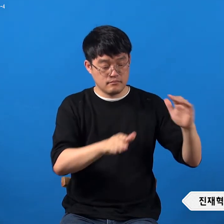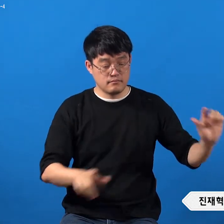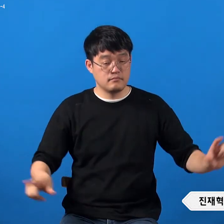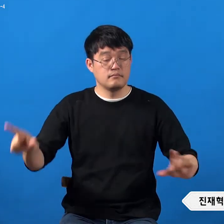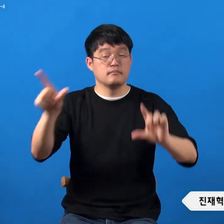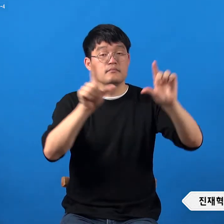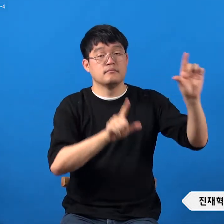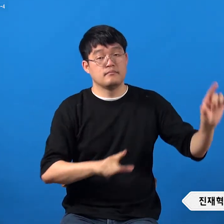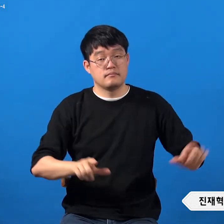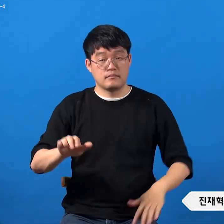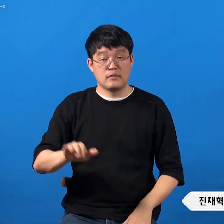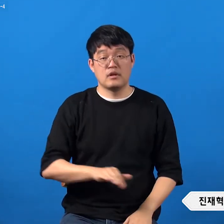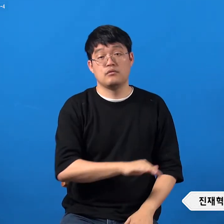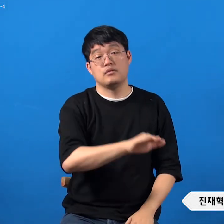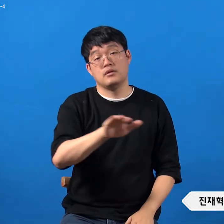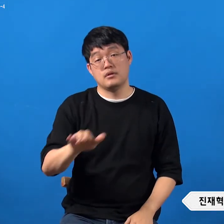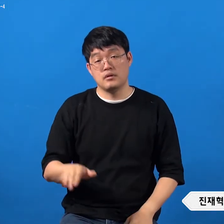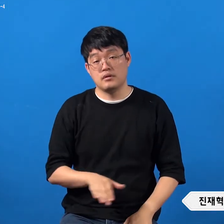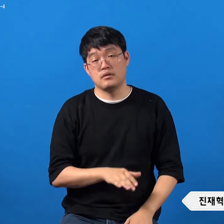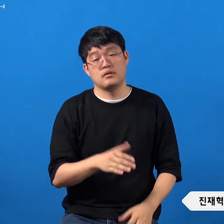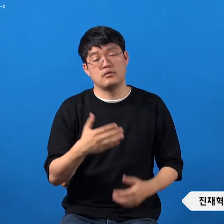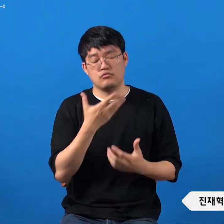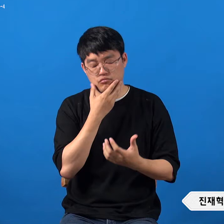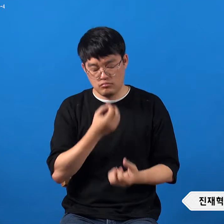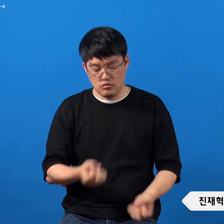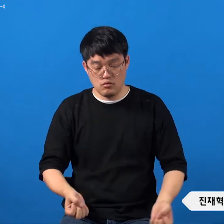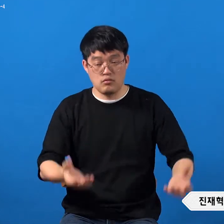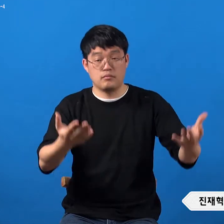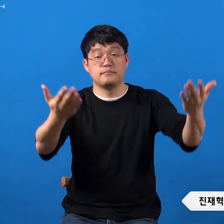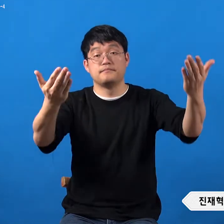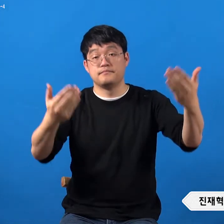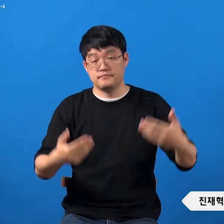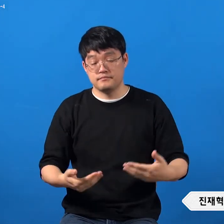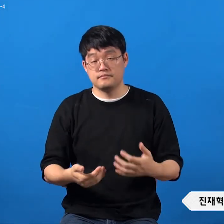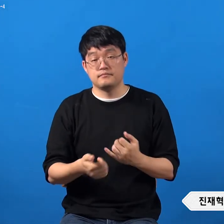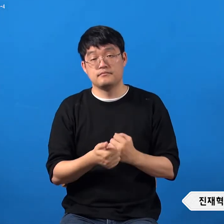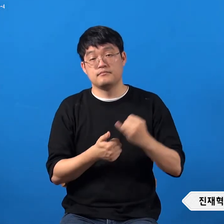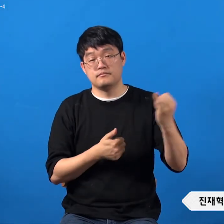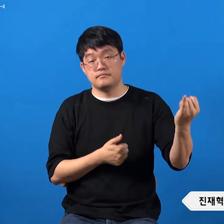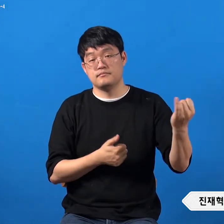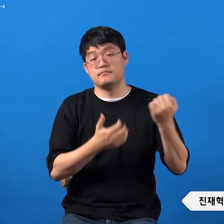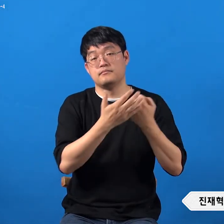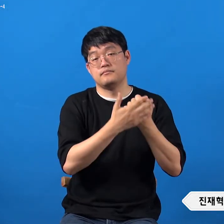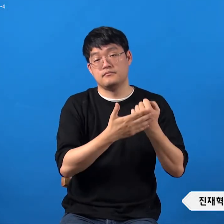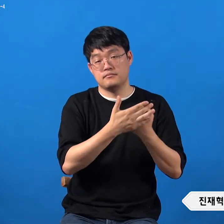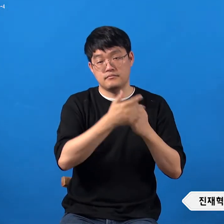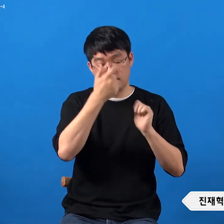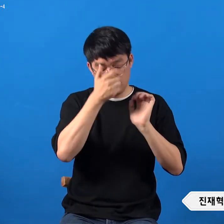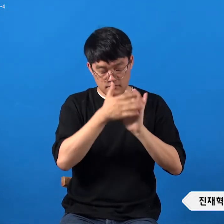삶이, 우리를 통해 축복하시는 아내의 영고, 기도하는 아내의 모습을